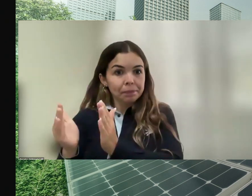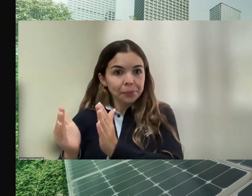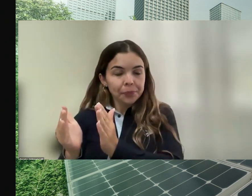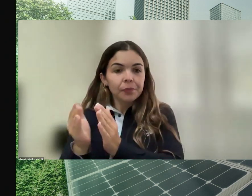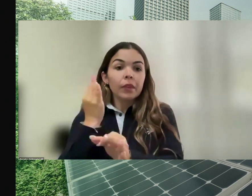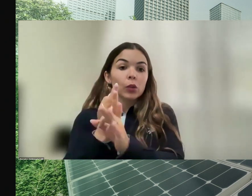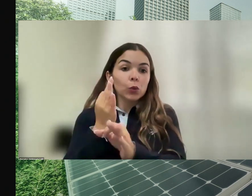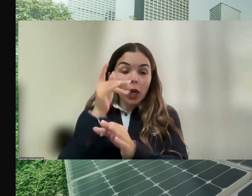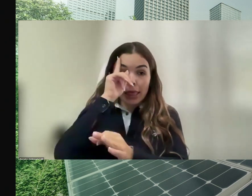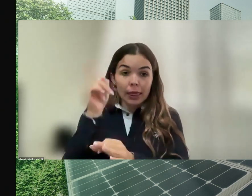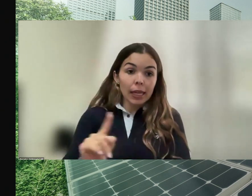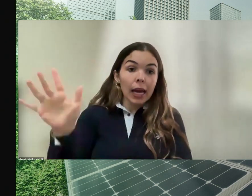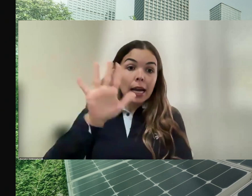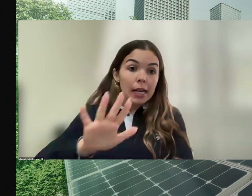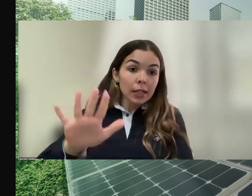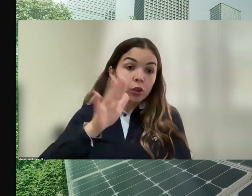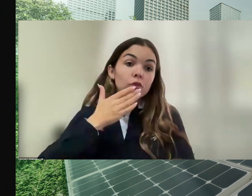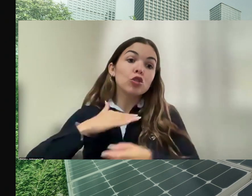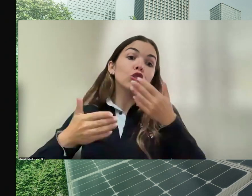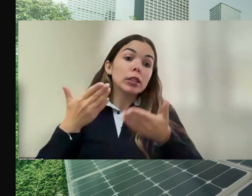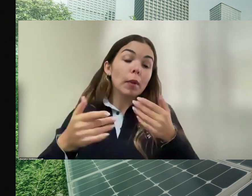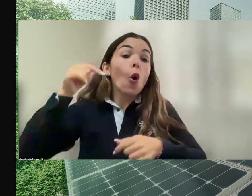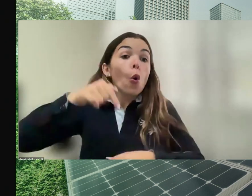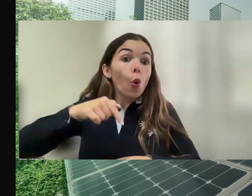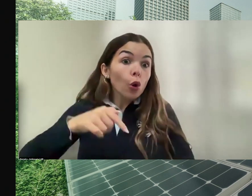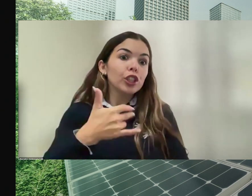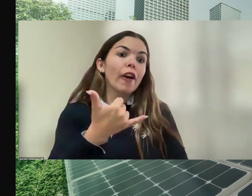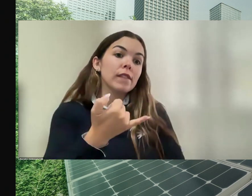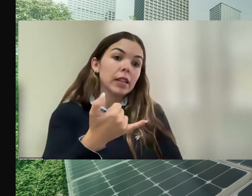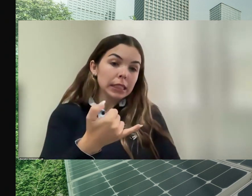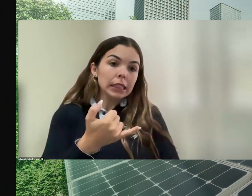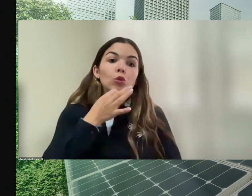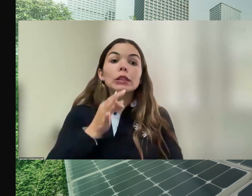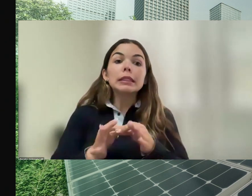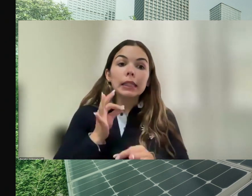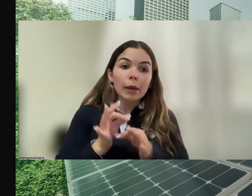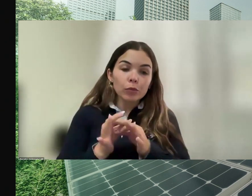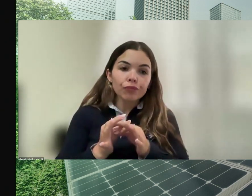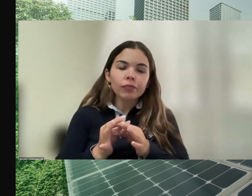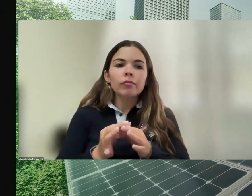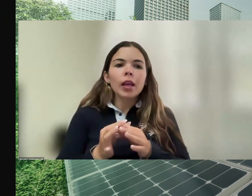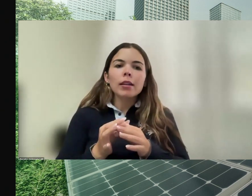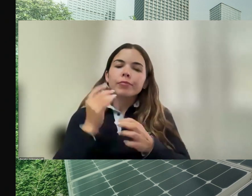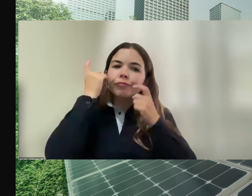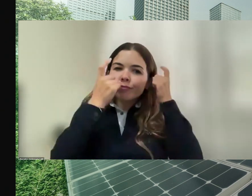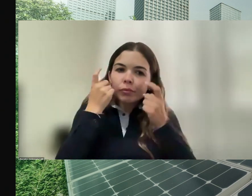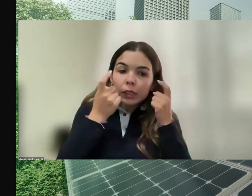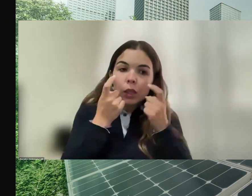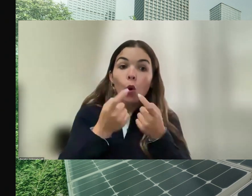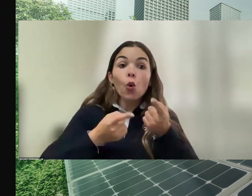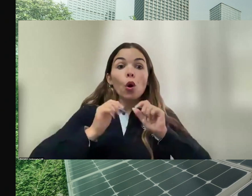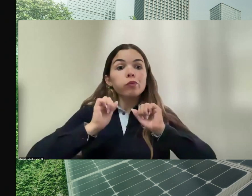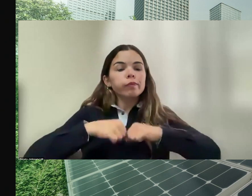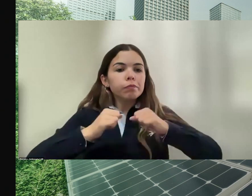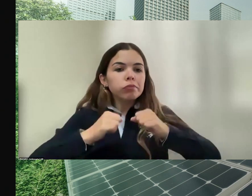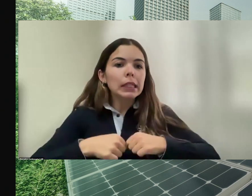celebração do Dia Nacional da Sustentabilidade, hoje, 25 de setembro, e que reflete, ao fim e ao cabo, o compromisso do INE em capacitar